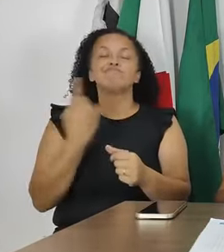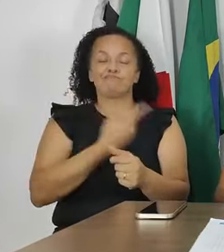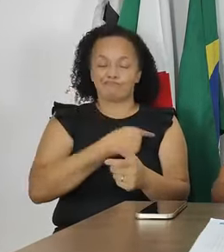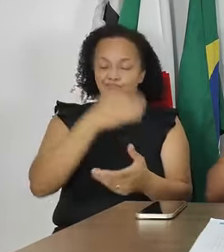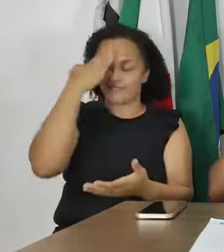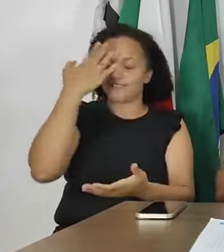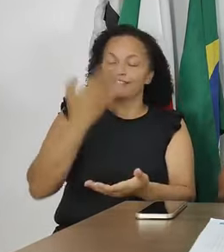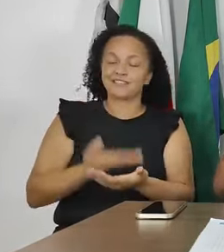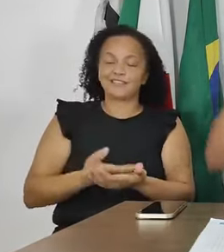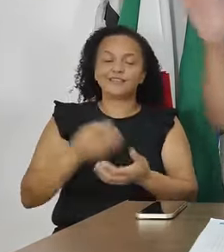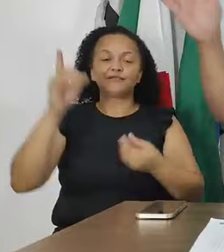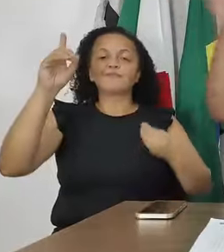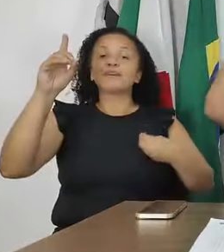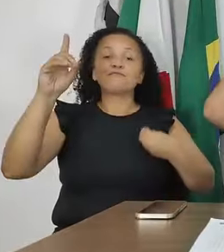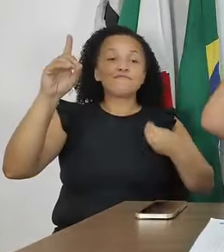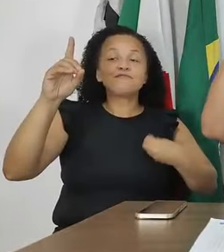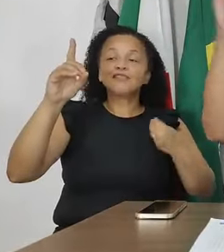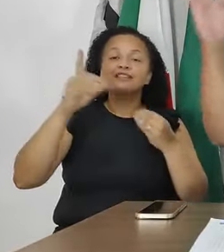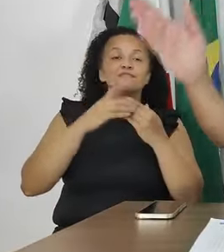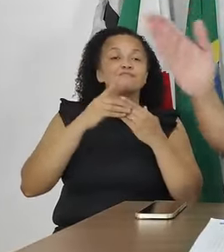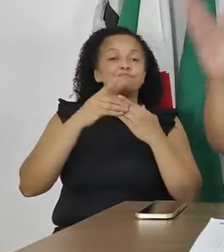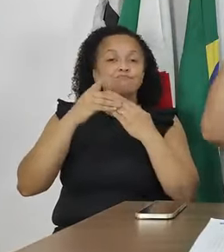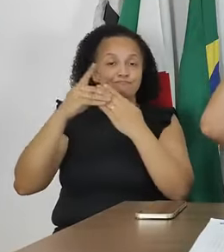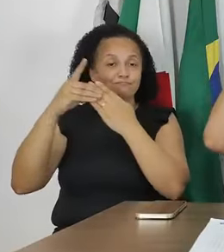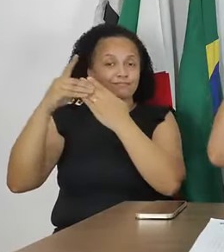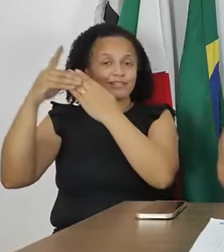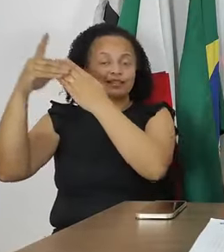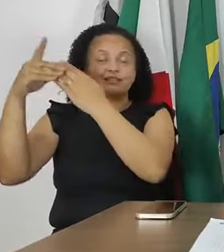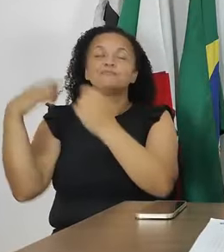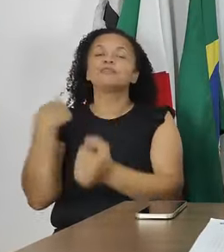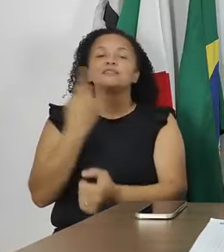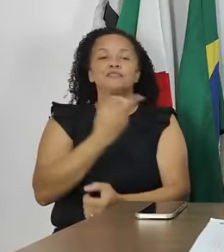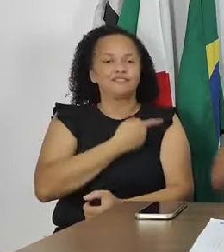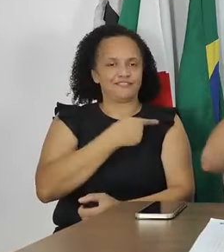vidas, a fim de nos levar a experimentar da sua